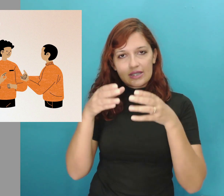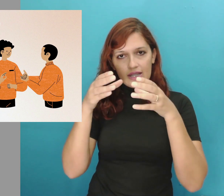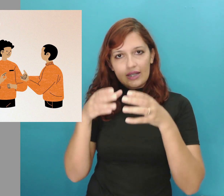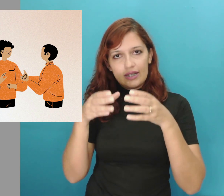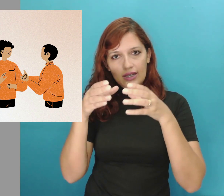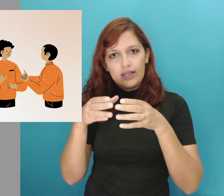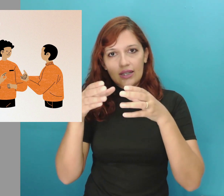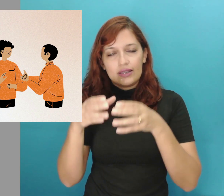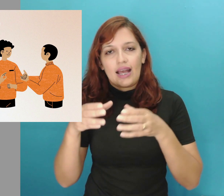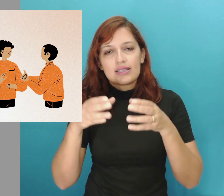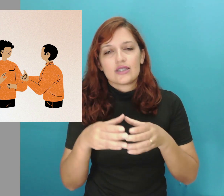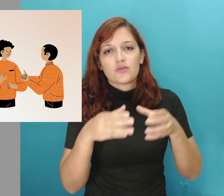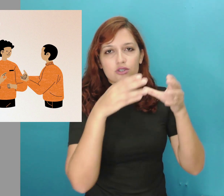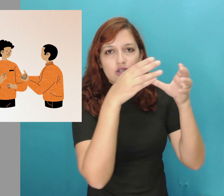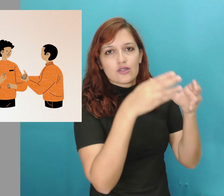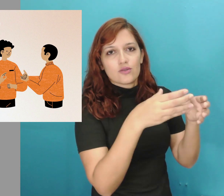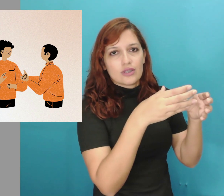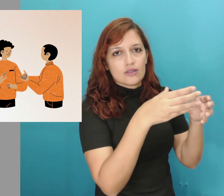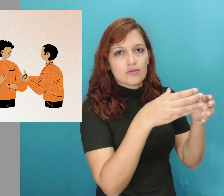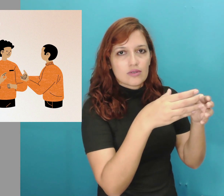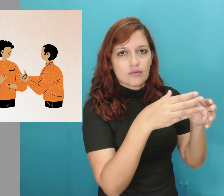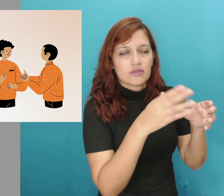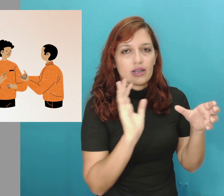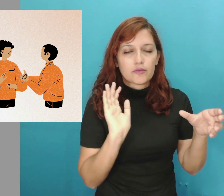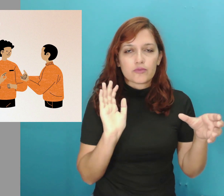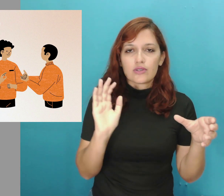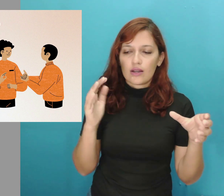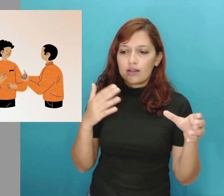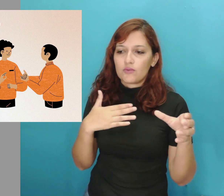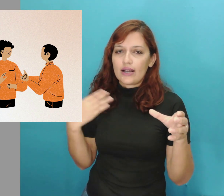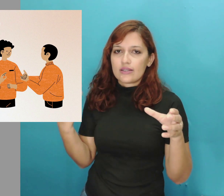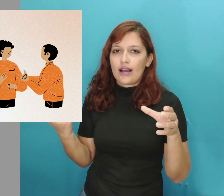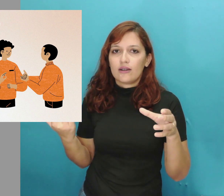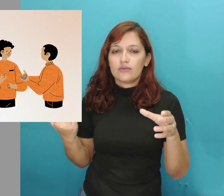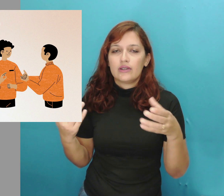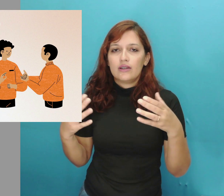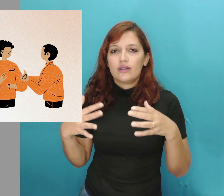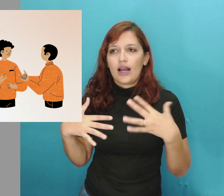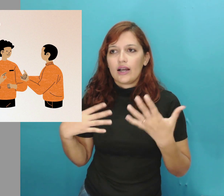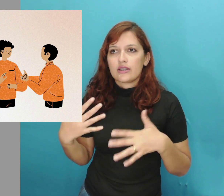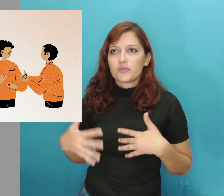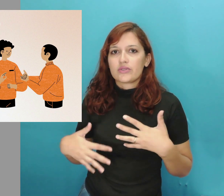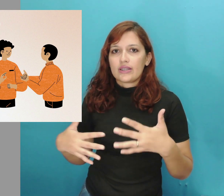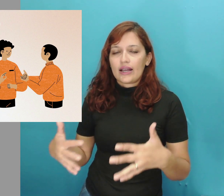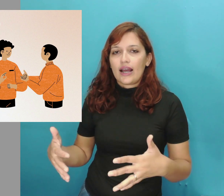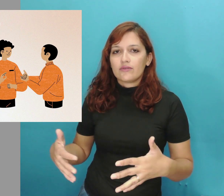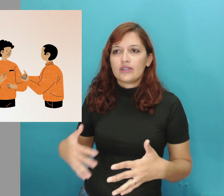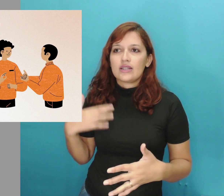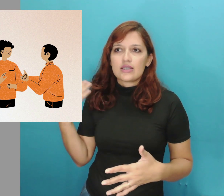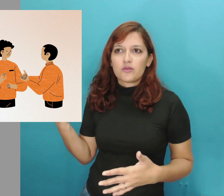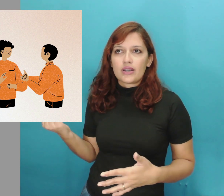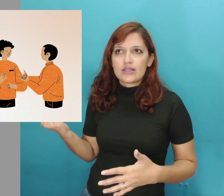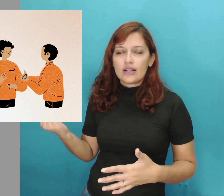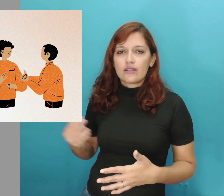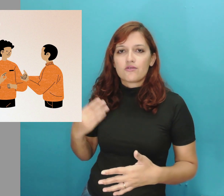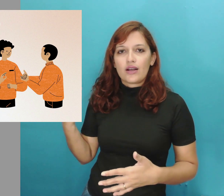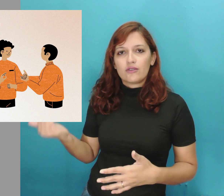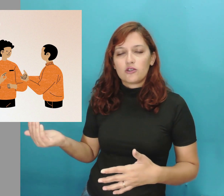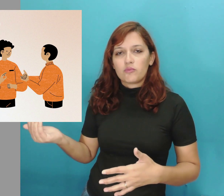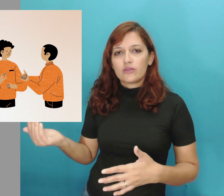criança nasce nos Estados Unidos, digamos, o casal, a esposa está grávida, eles são brasileiros, falam língua